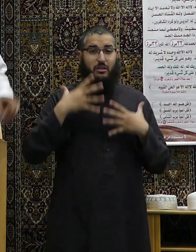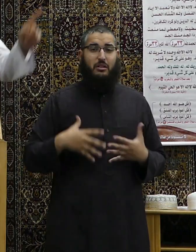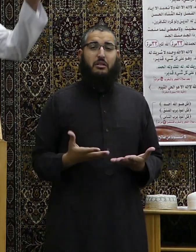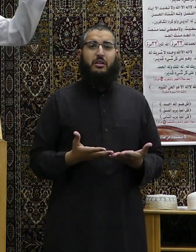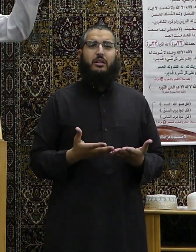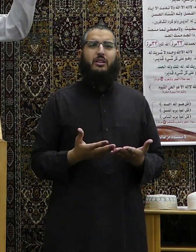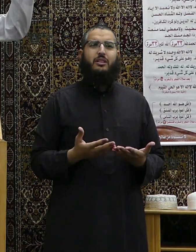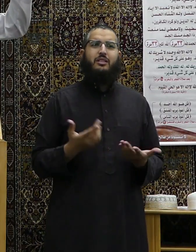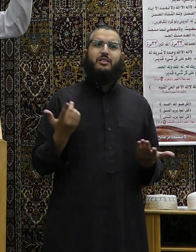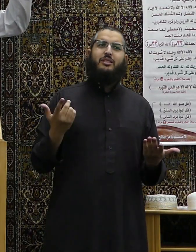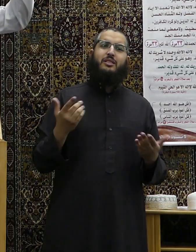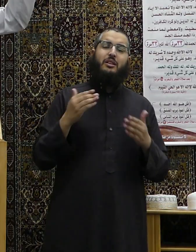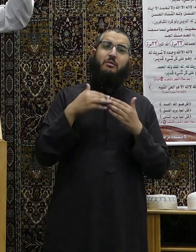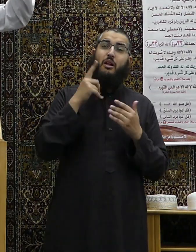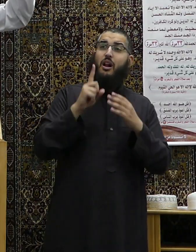Alors que